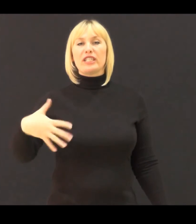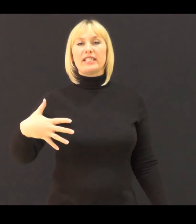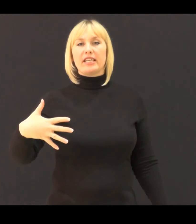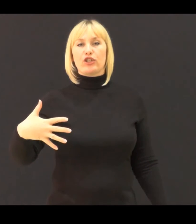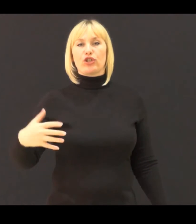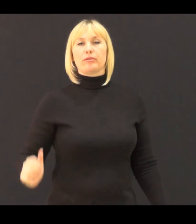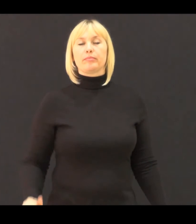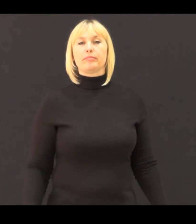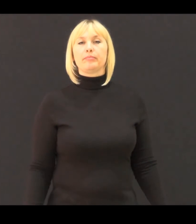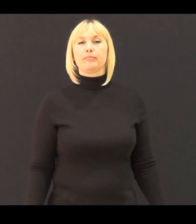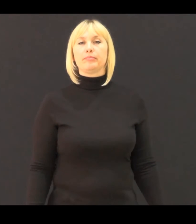Cincizeci.